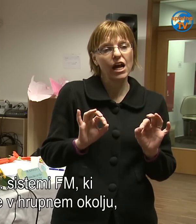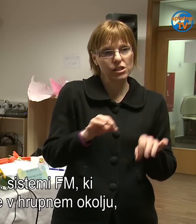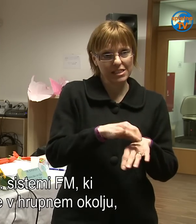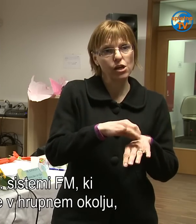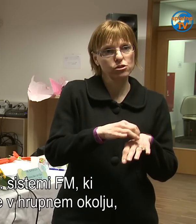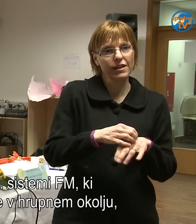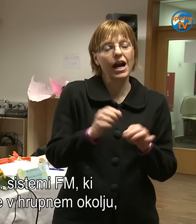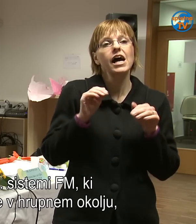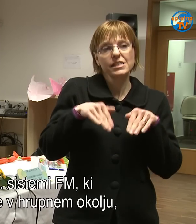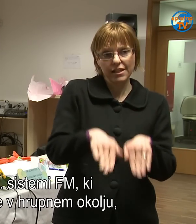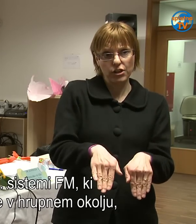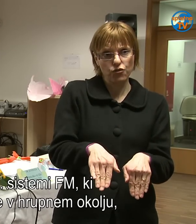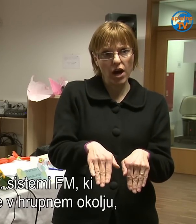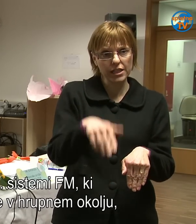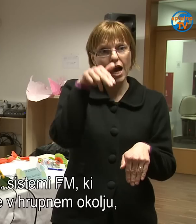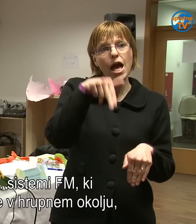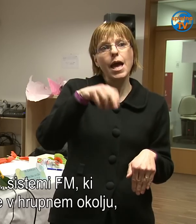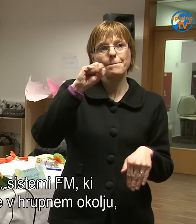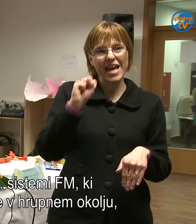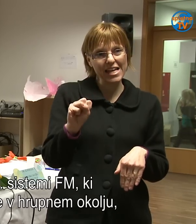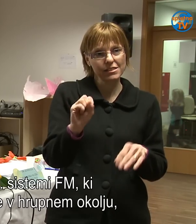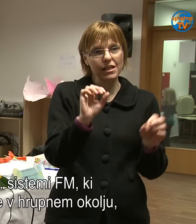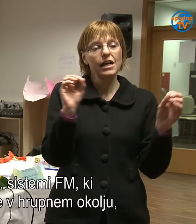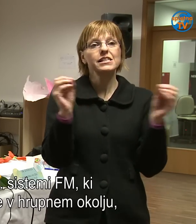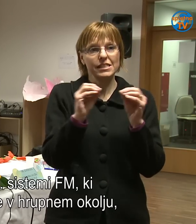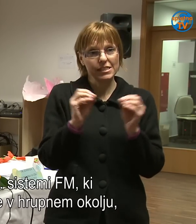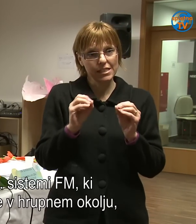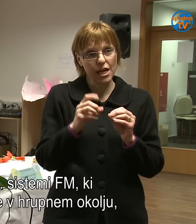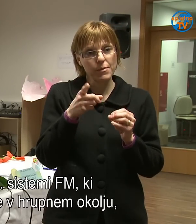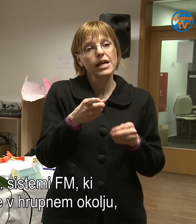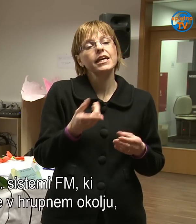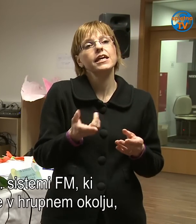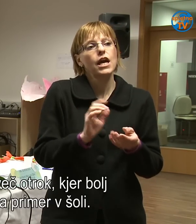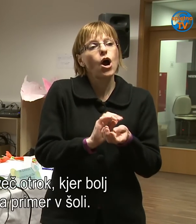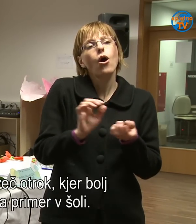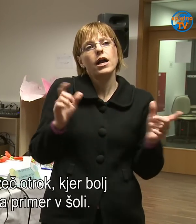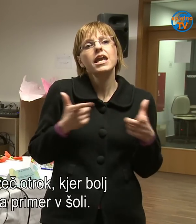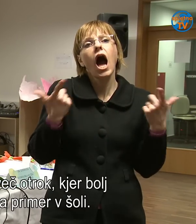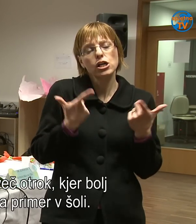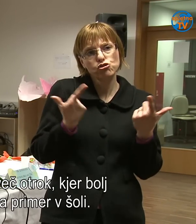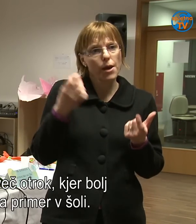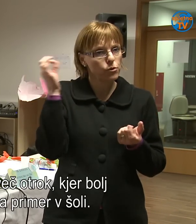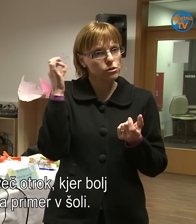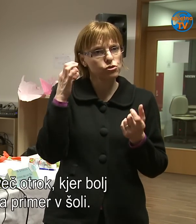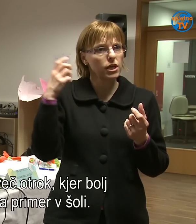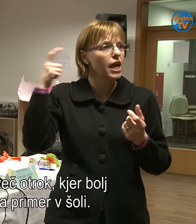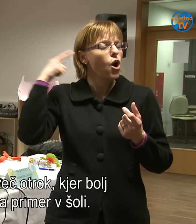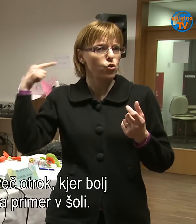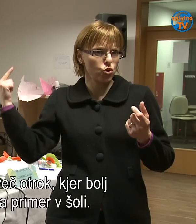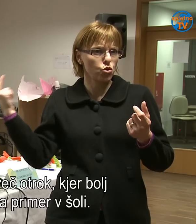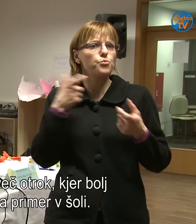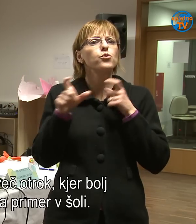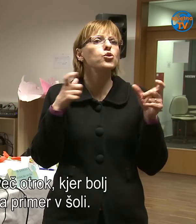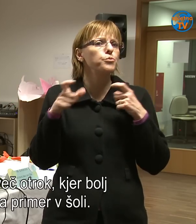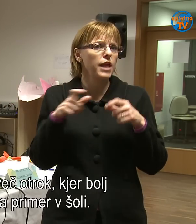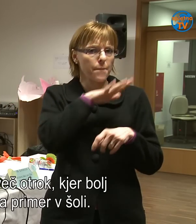imenovani FM sistemi, ki olajšajo poslušanje v hrupnem okolju, tam, kjer govori več otrok in kjer je več